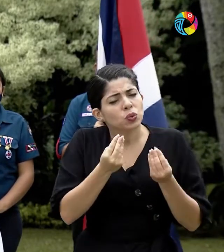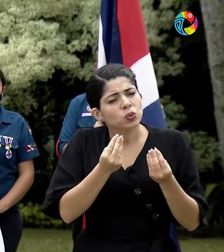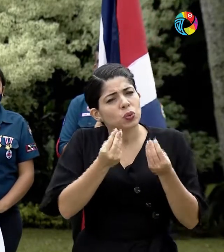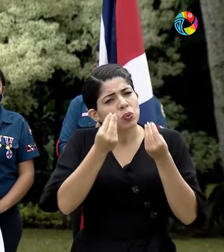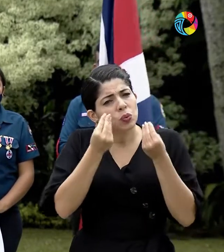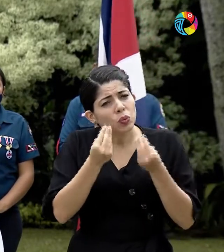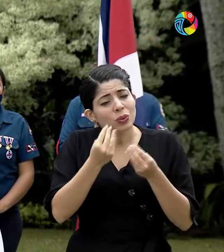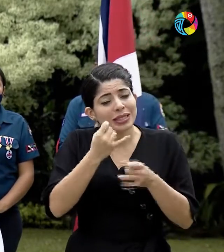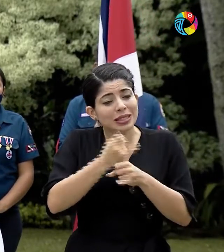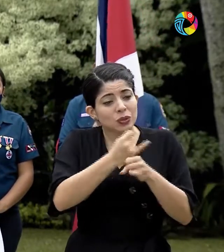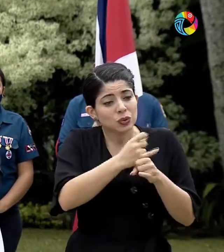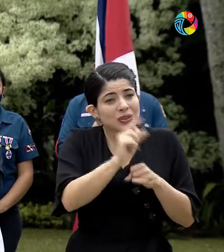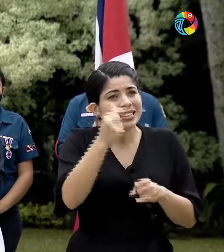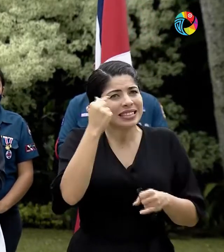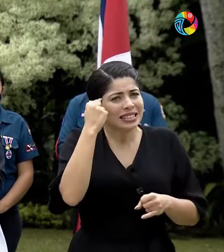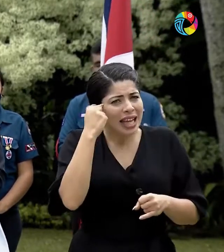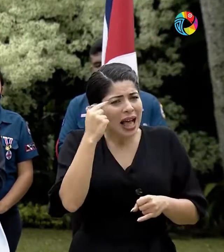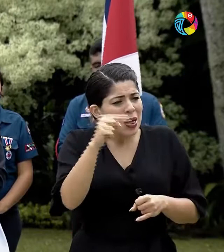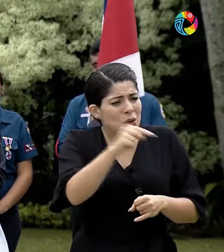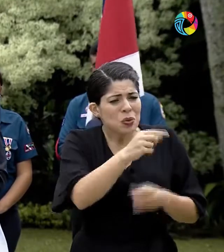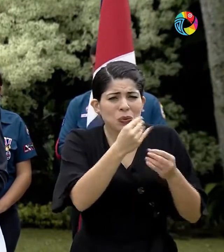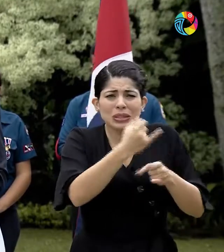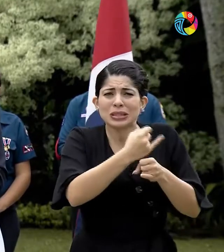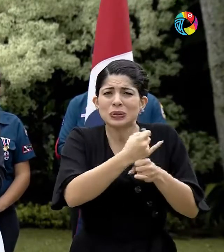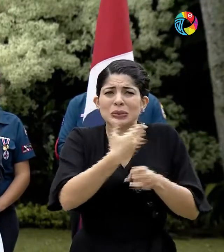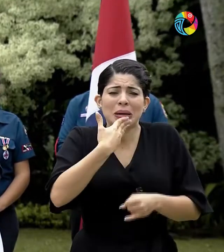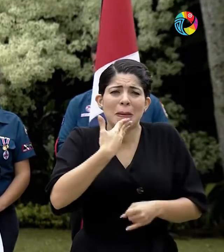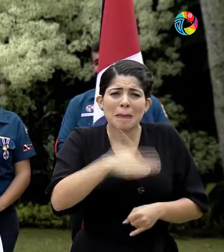muchas de las instituciones del Estado están mal.